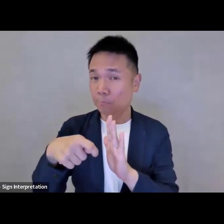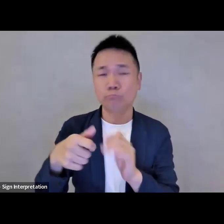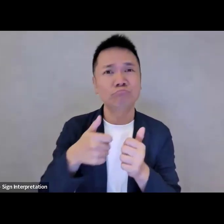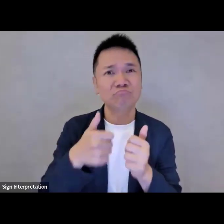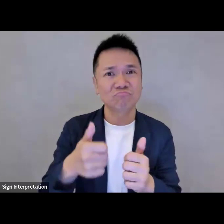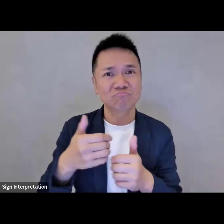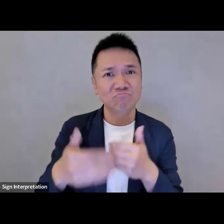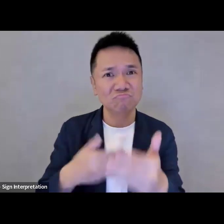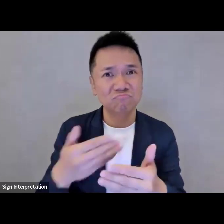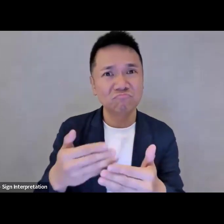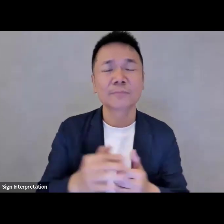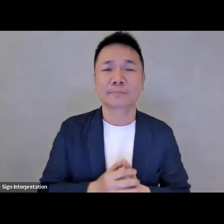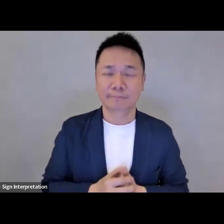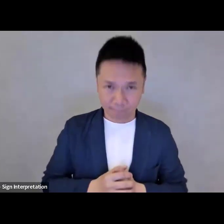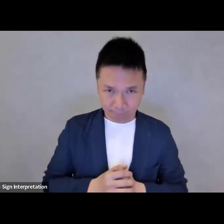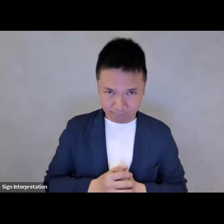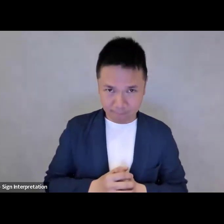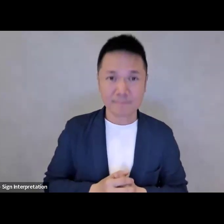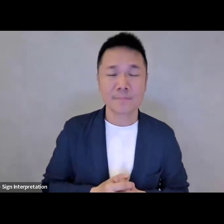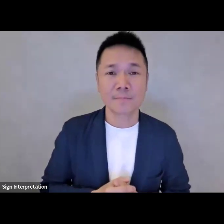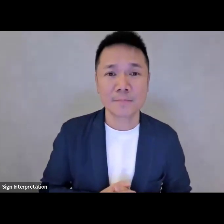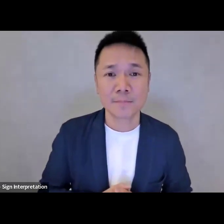我们的乌干达地区，